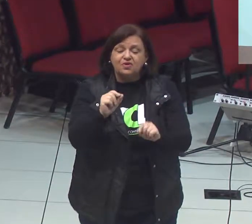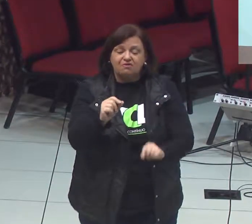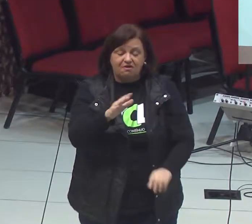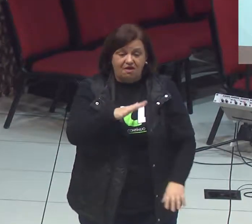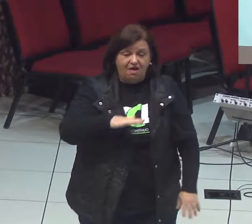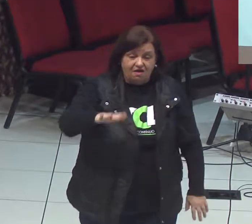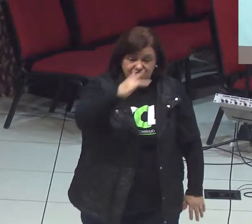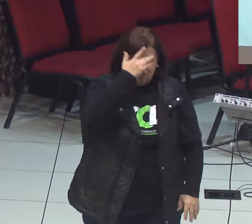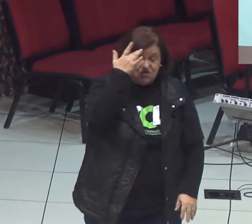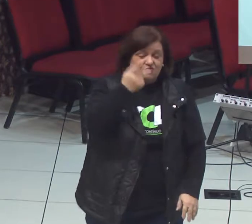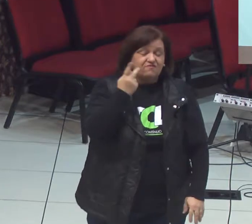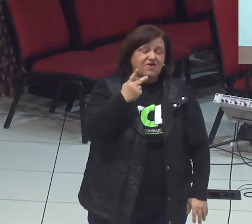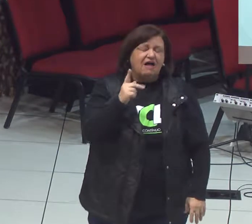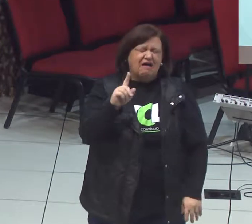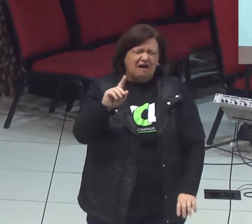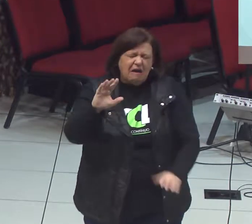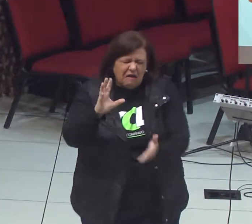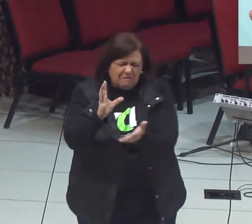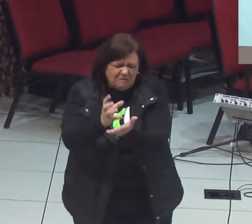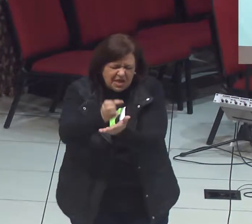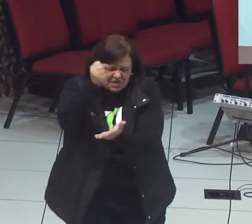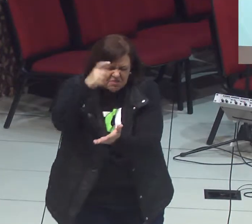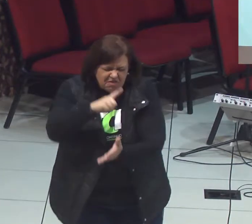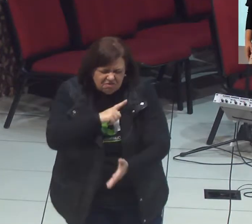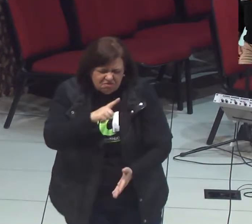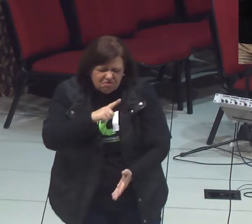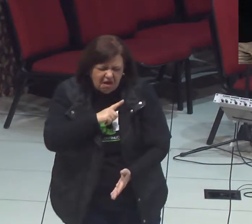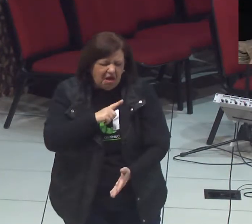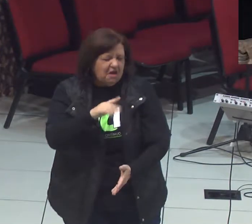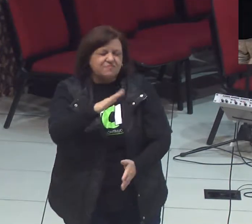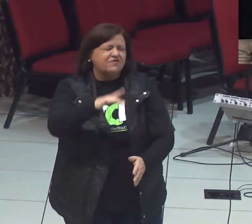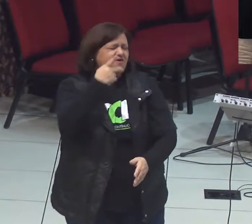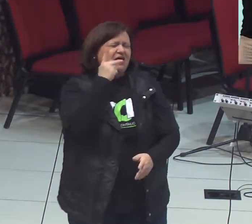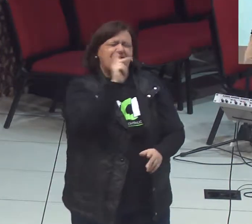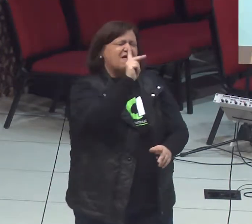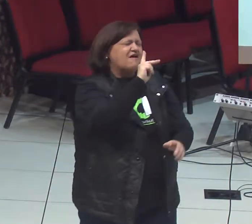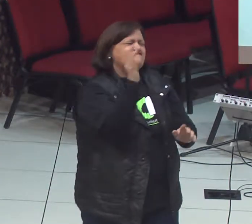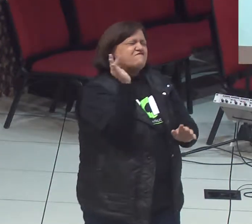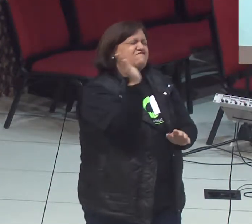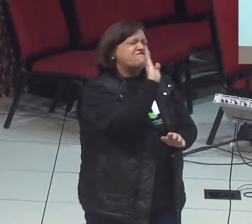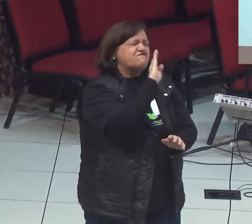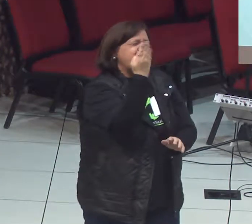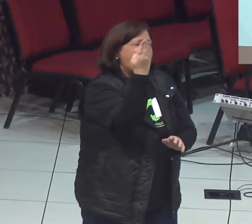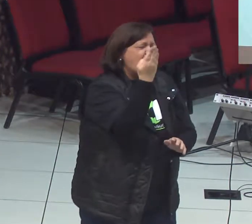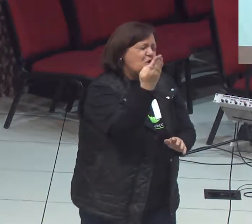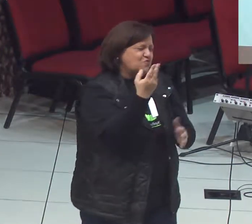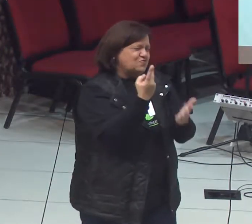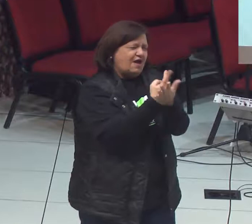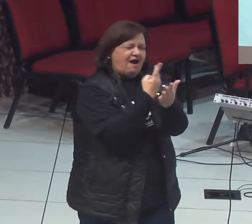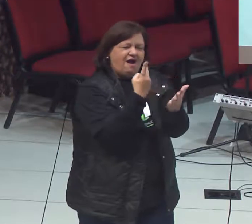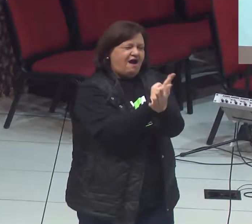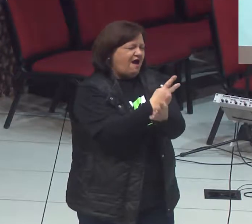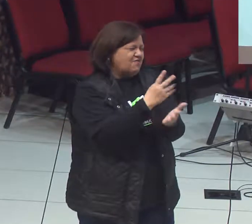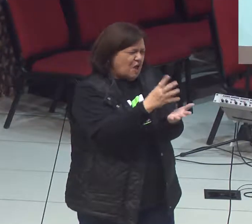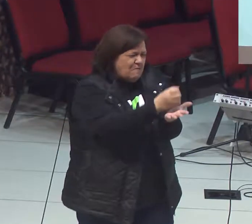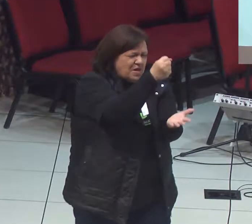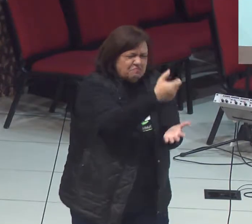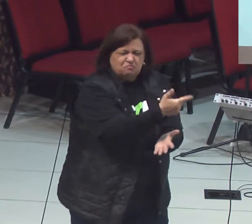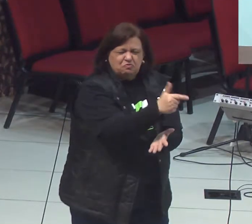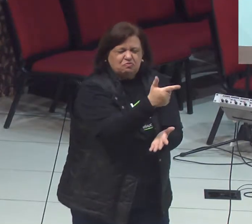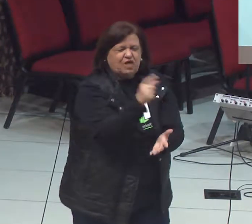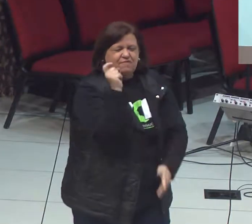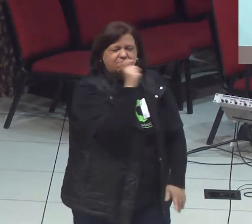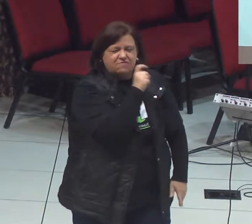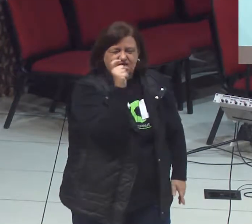Um dos ou o principal? Ah? Um dos falsos ensinos, diz o pastor